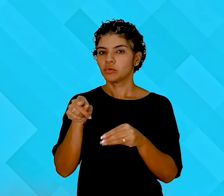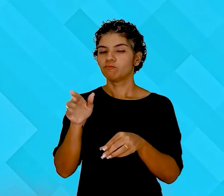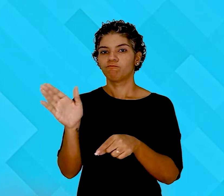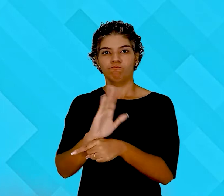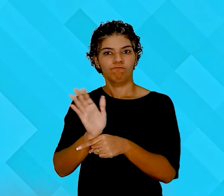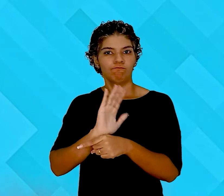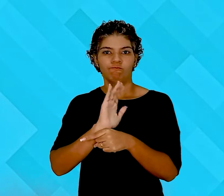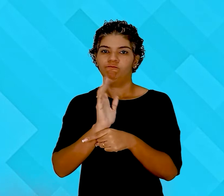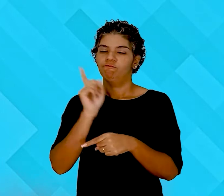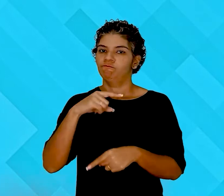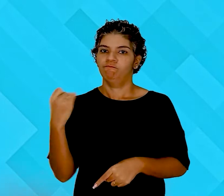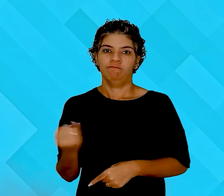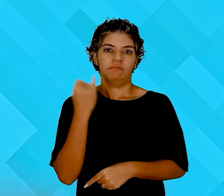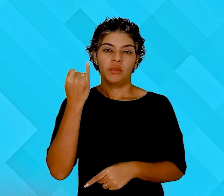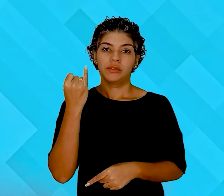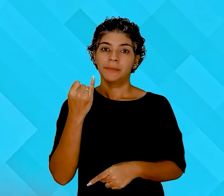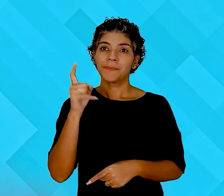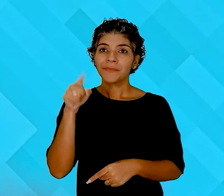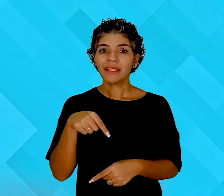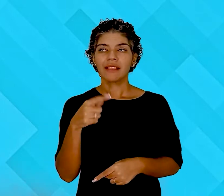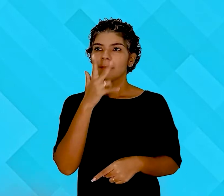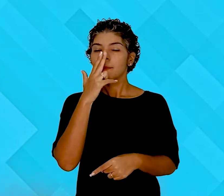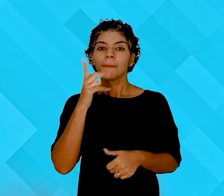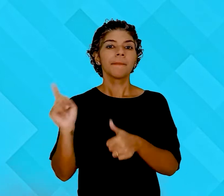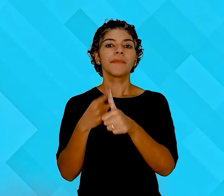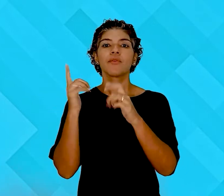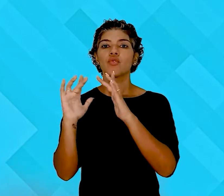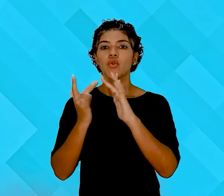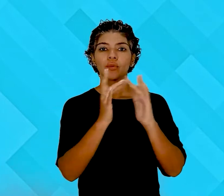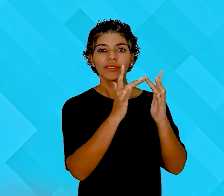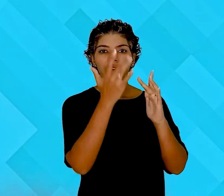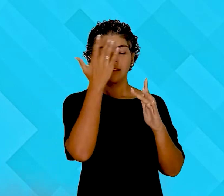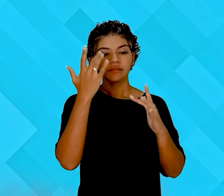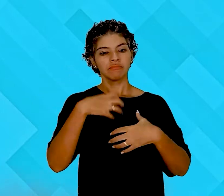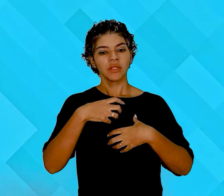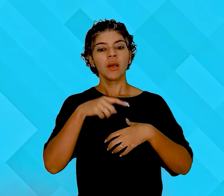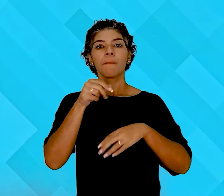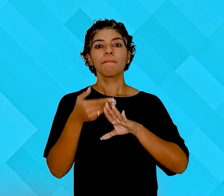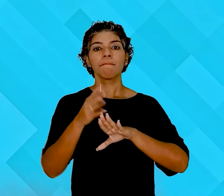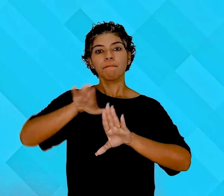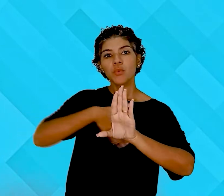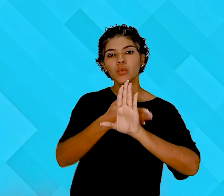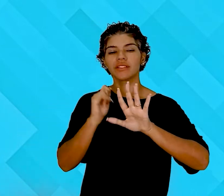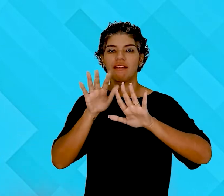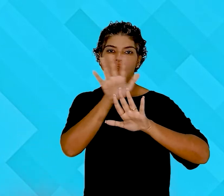das plataformas, e é muito importante que a gente traga reflexão para dar conta da complexidade da coisa,